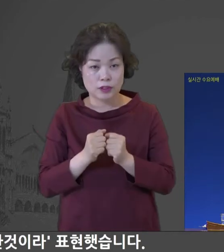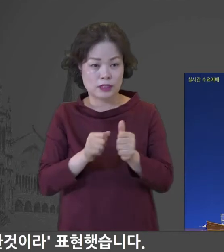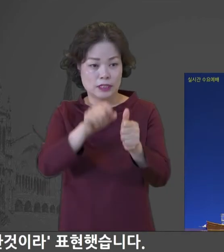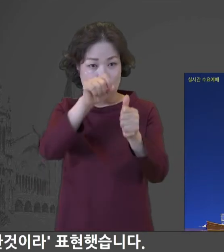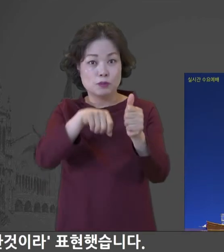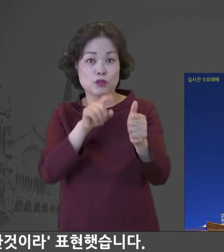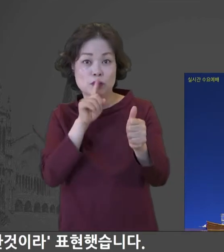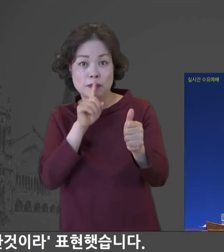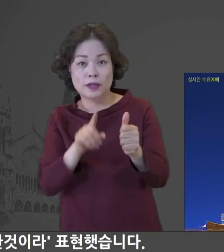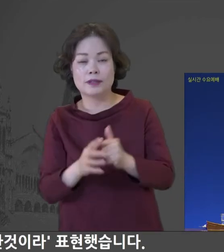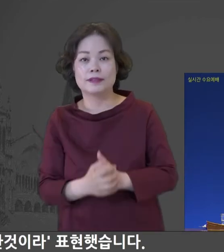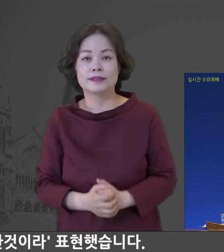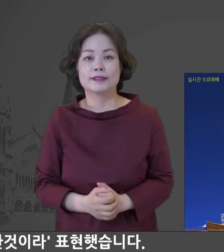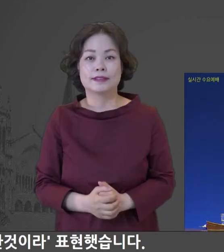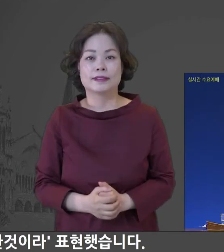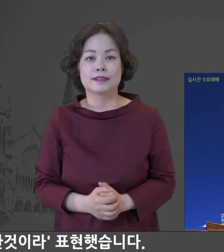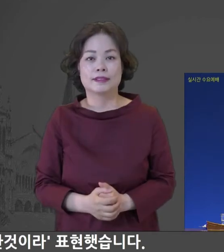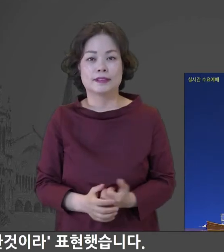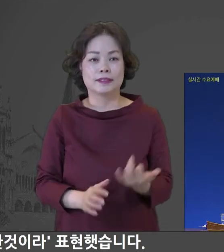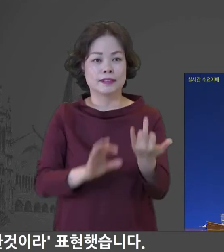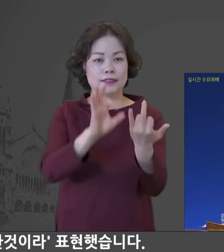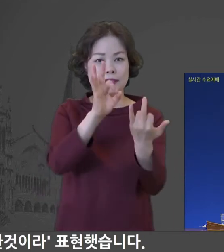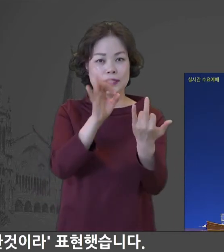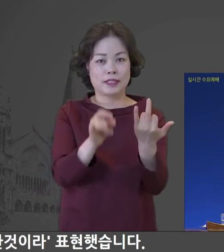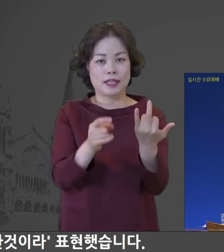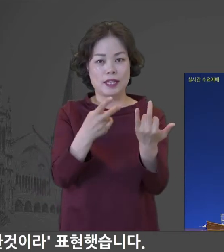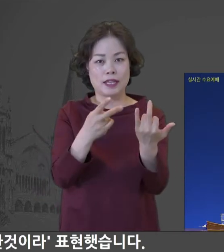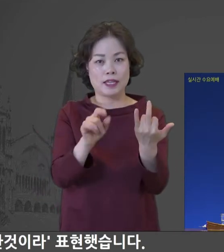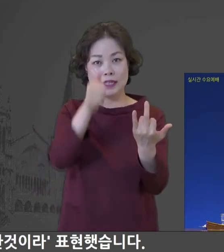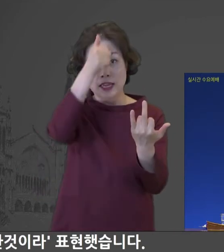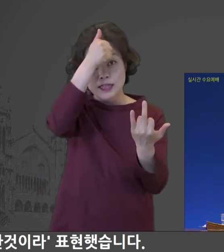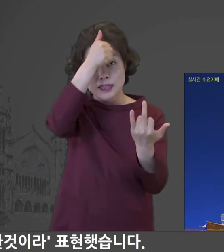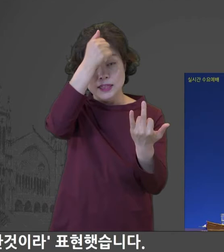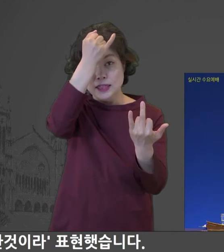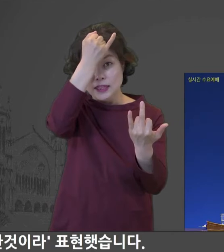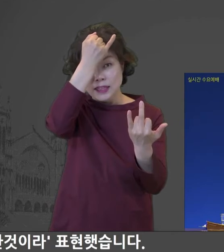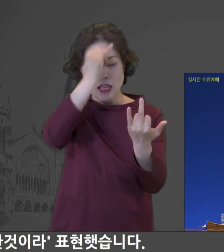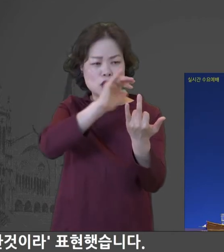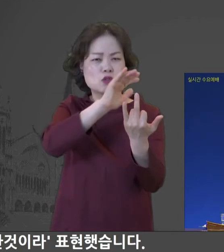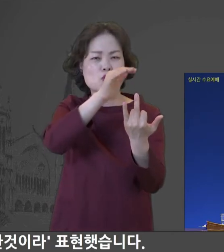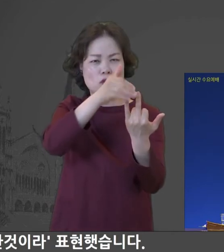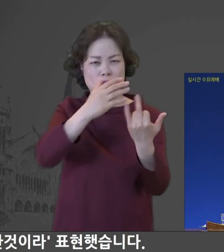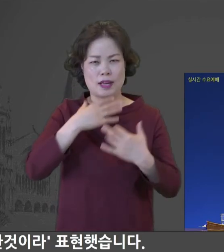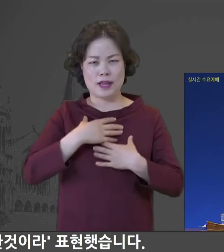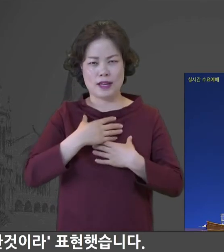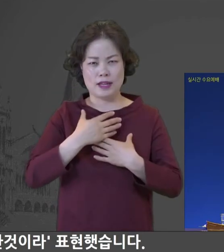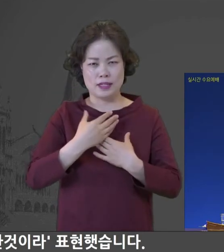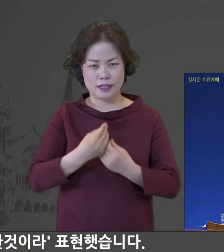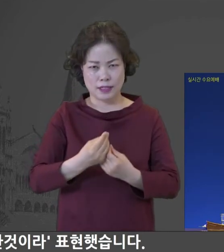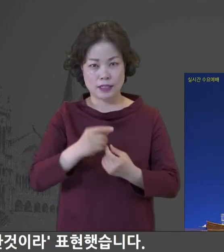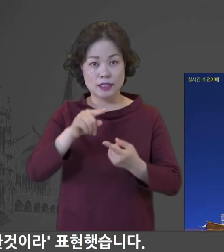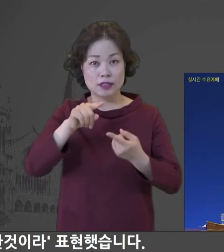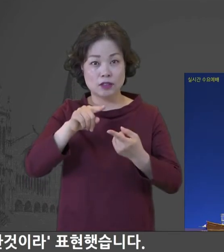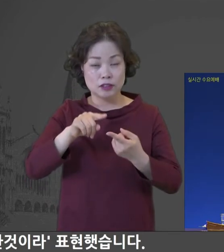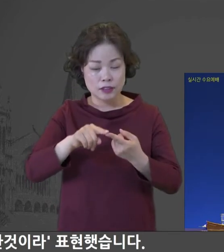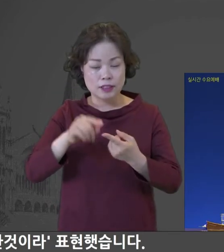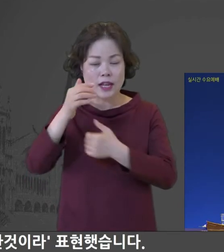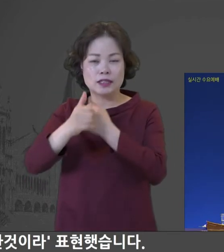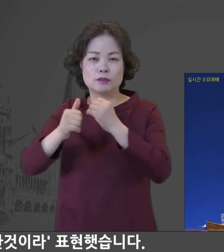있습니다. 에덴 동산에서 아담과 하와가 안식을 누렸던 것은 하나님의 말씀에 온전히 순종했기